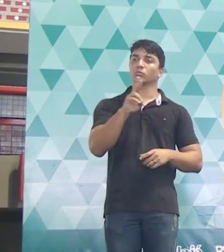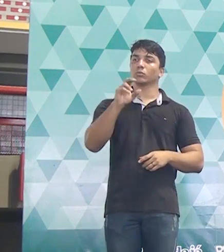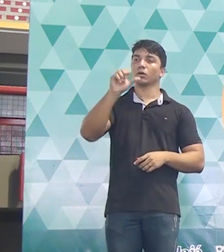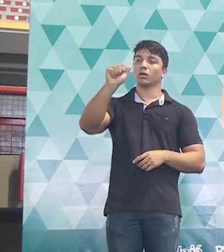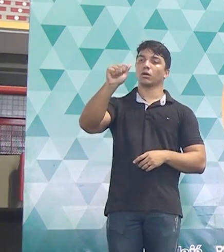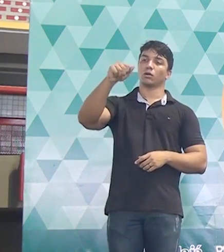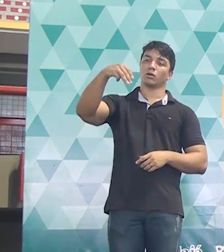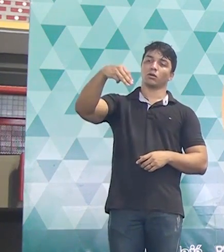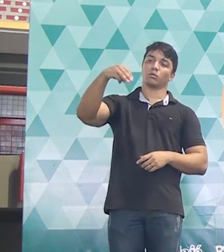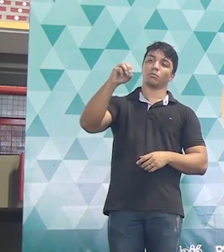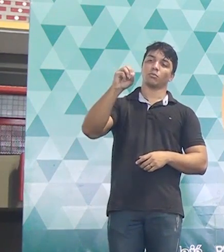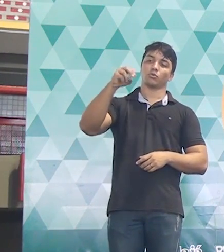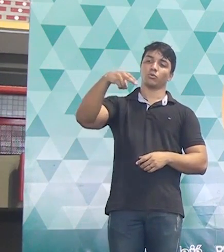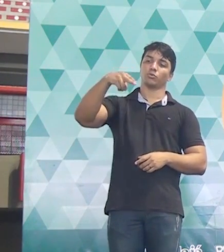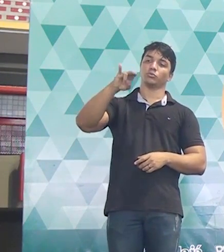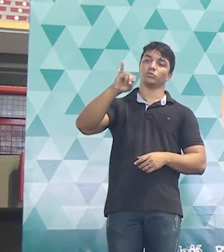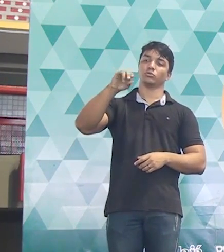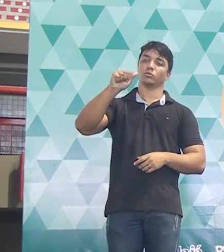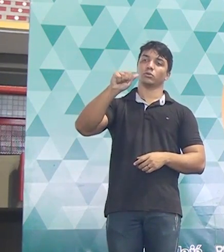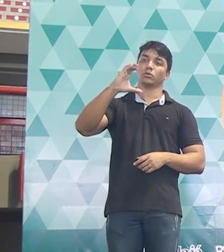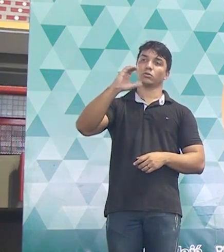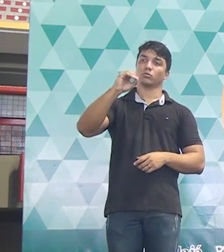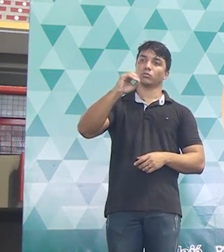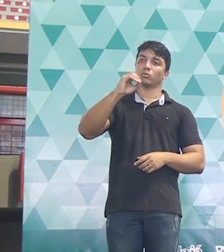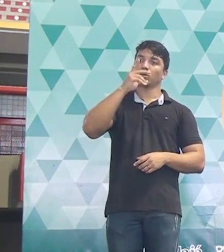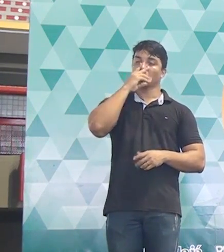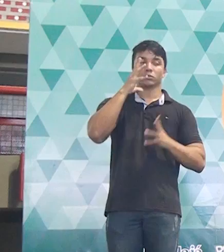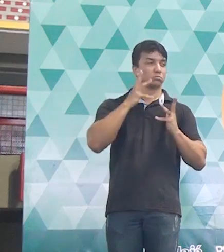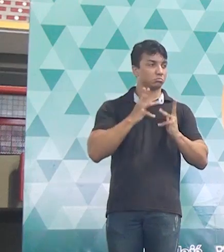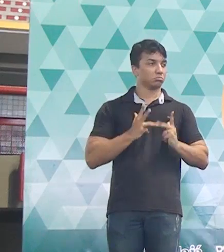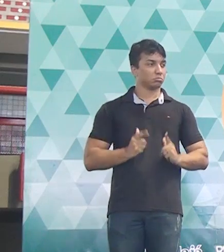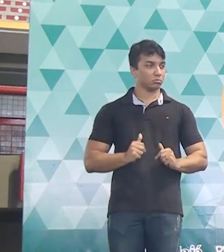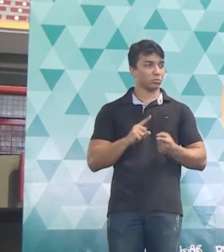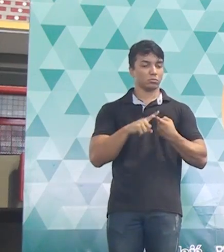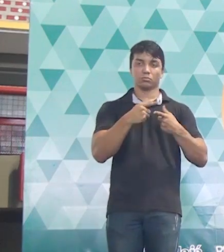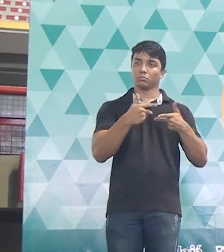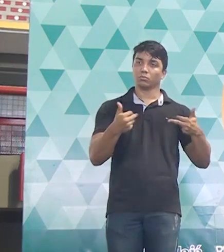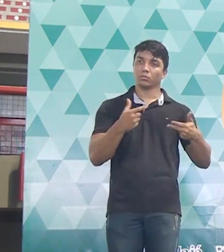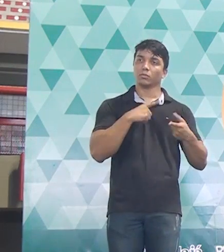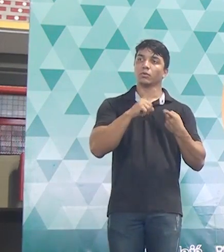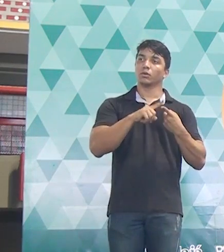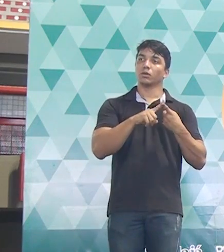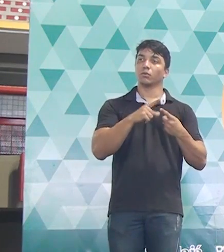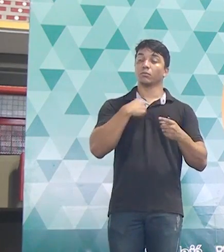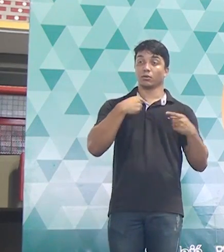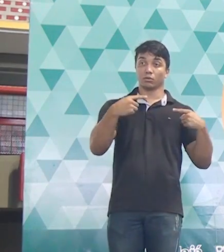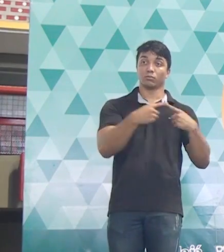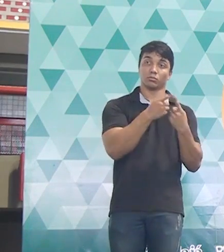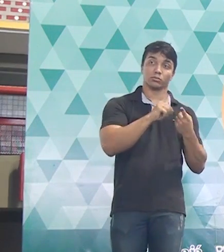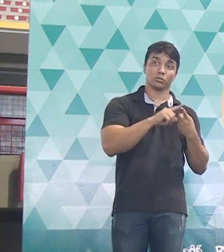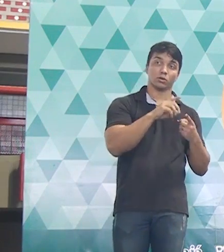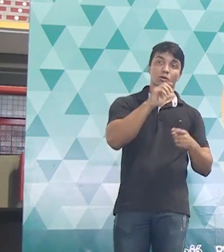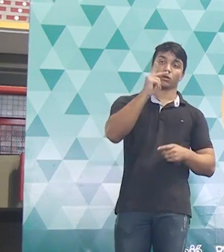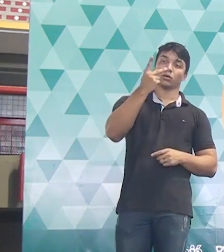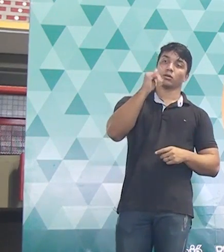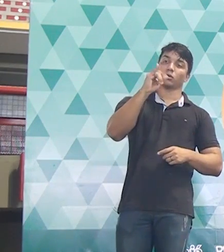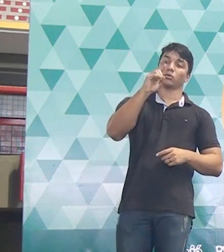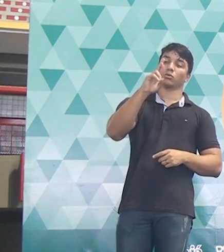amoníaco. Amoníaco é muito usado como material de limpeza. E amoníaco é hidróxido de